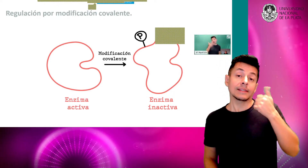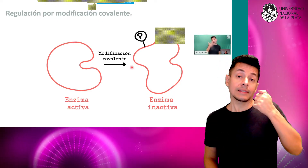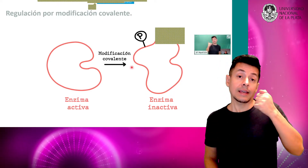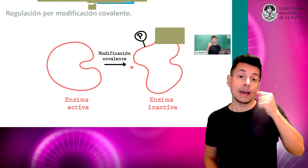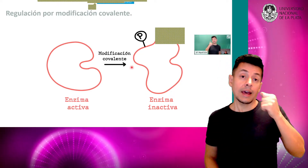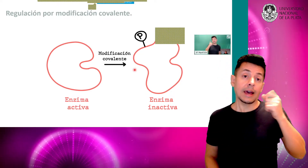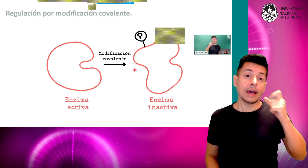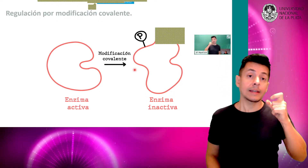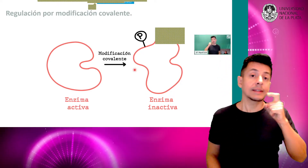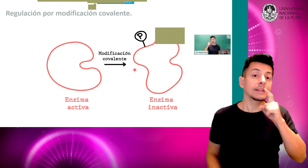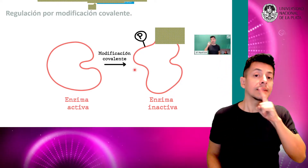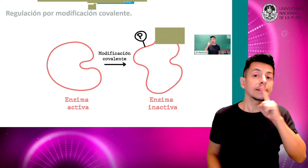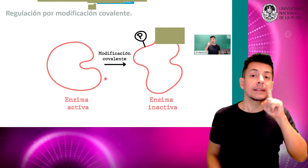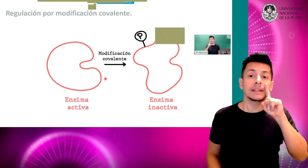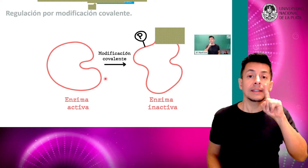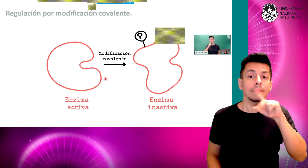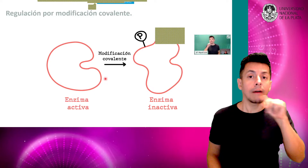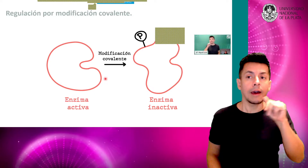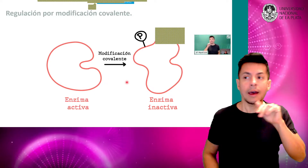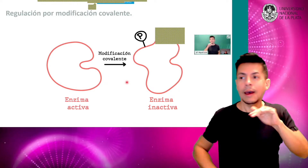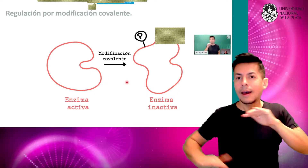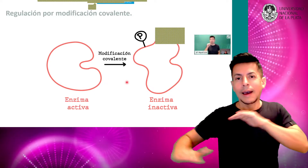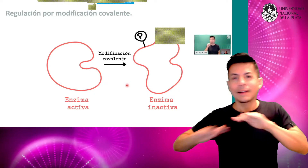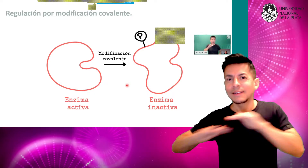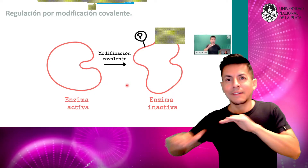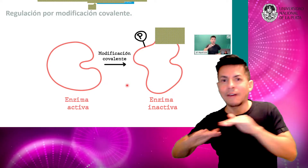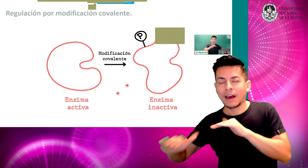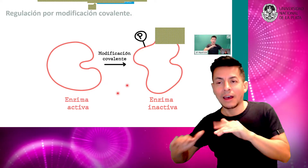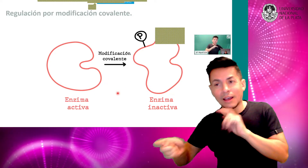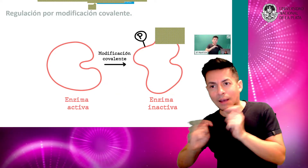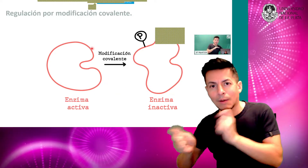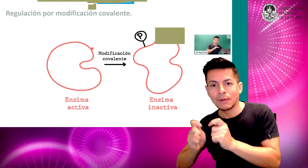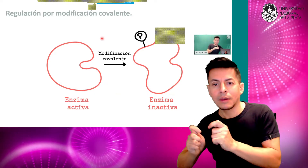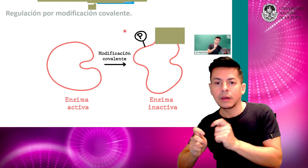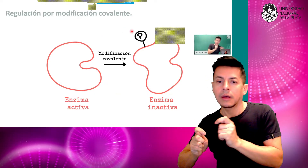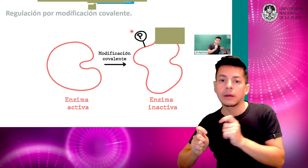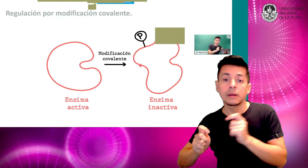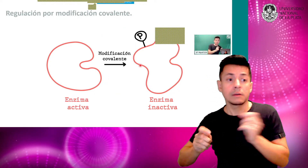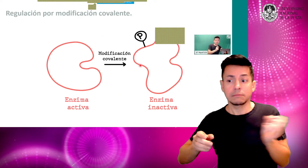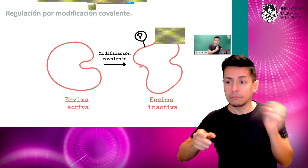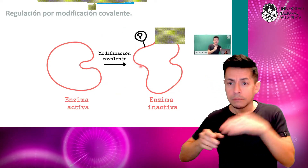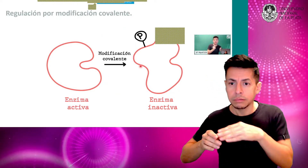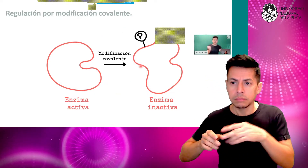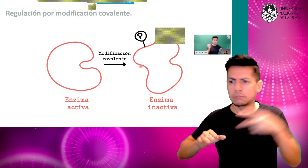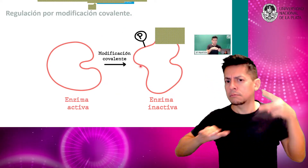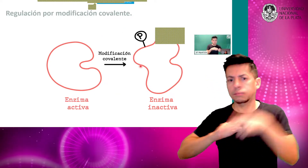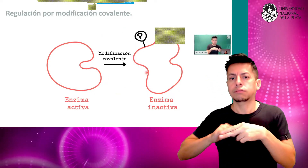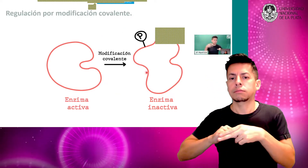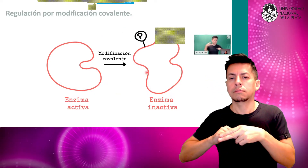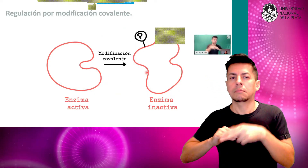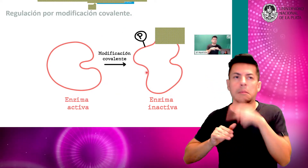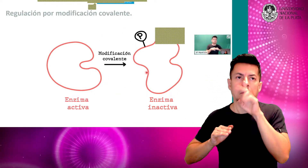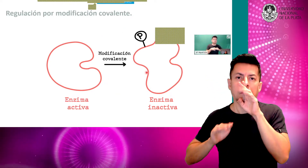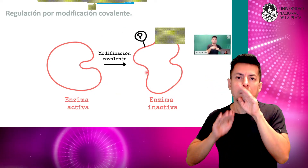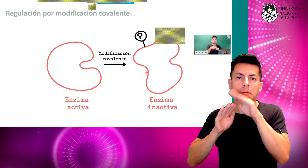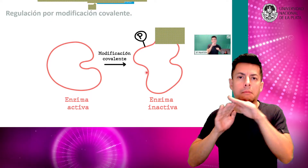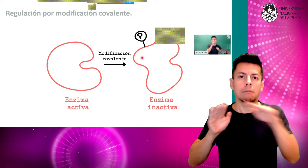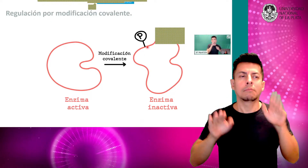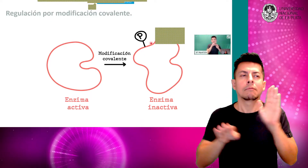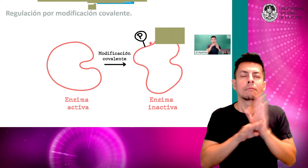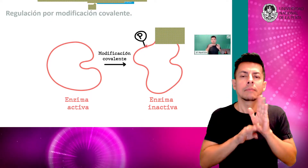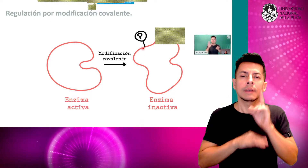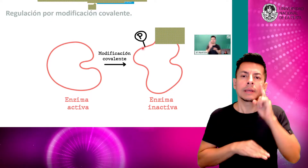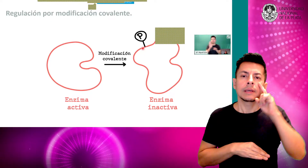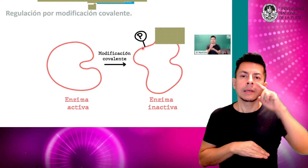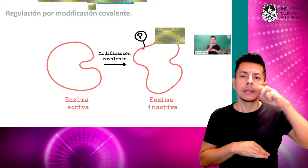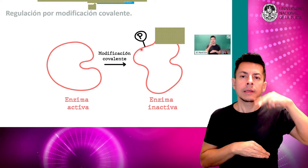Esta reacción, este tipo de regulación es reversible, es decir, así como podemos inactivar esta enzima, luego